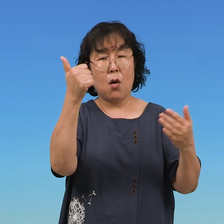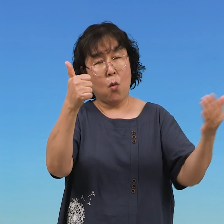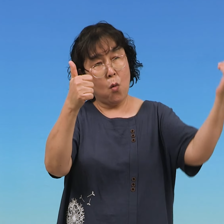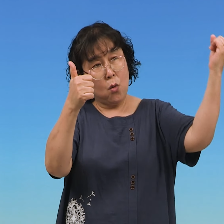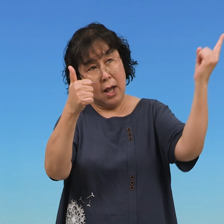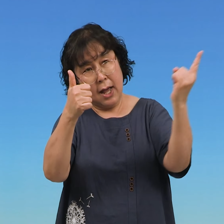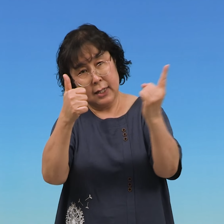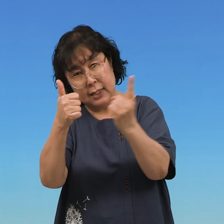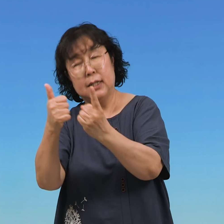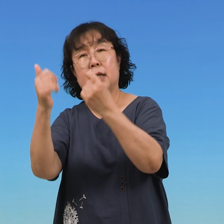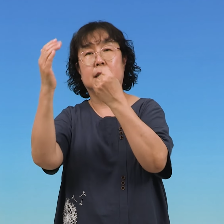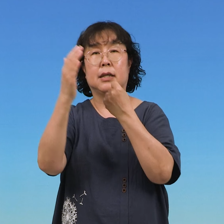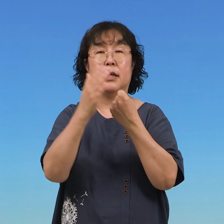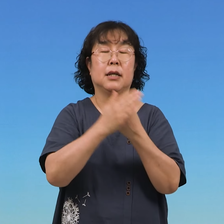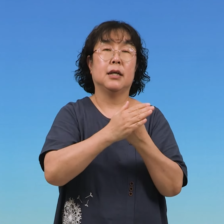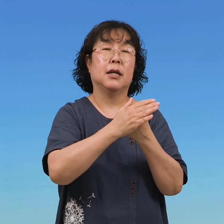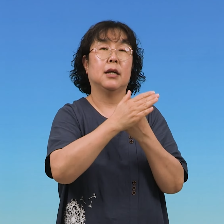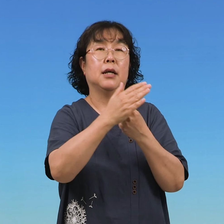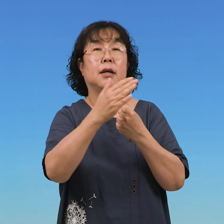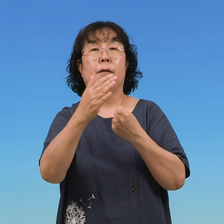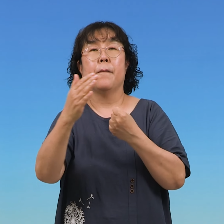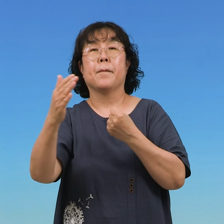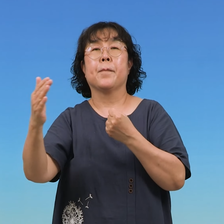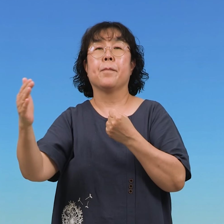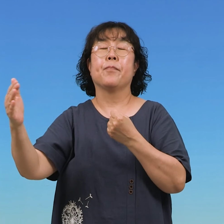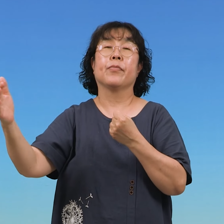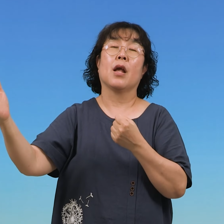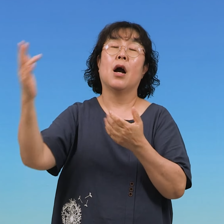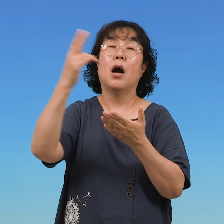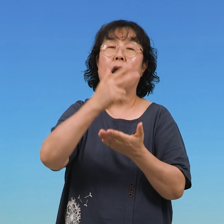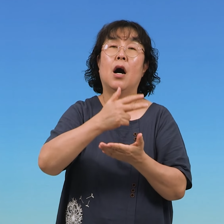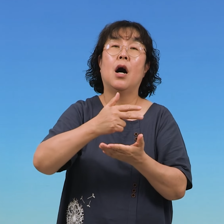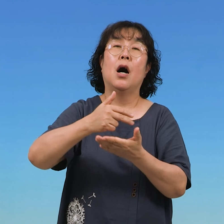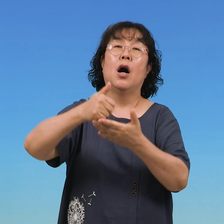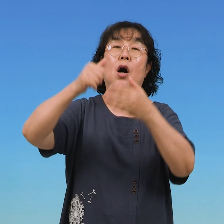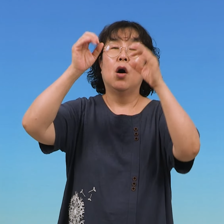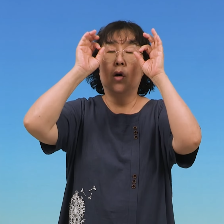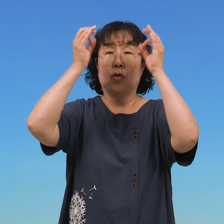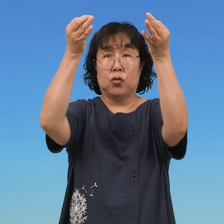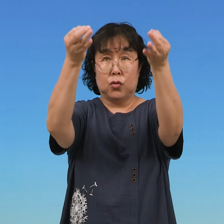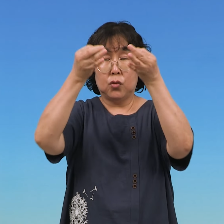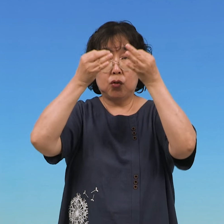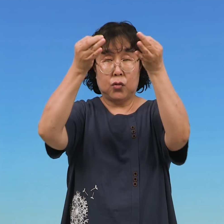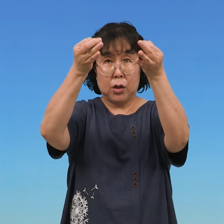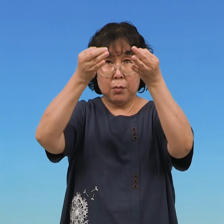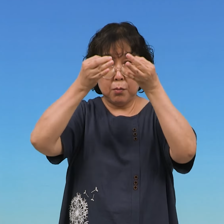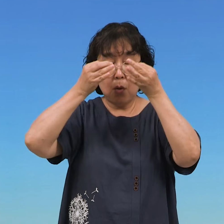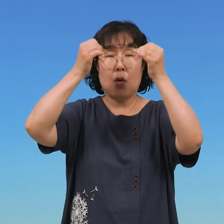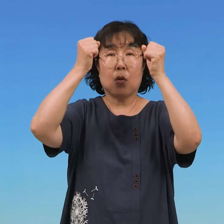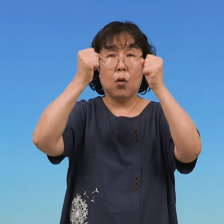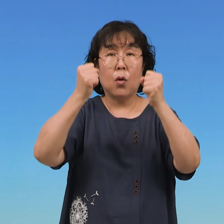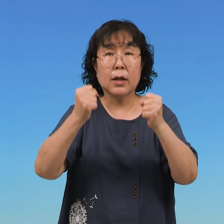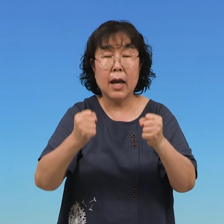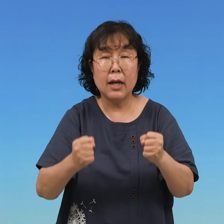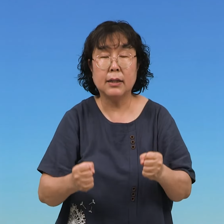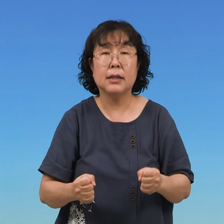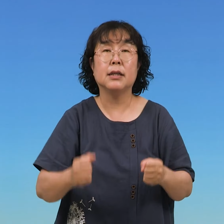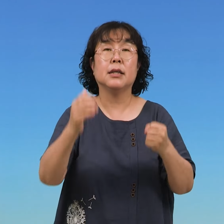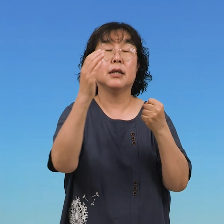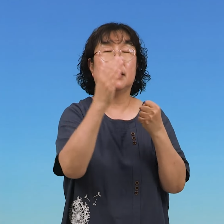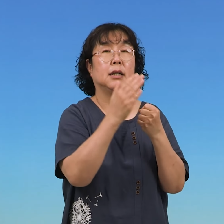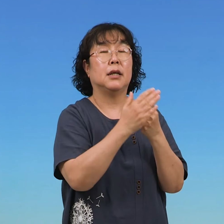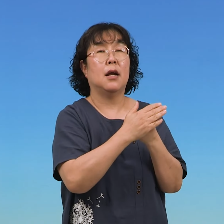주님 내게 오라시니 주님 보고 계시기에 우리 인생길